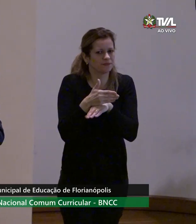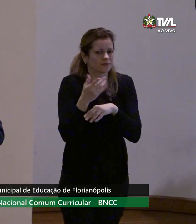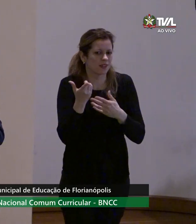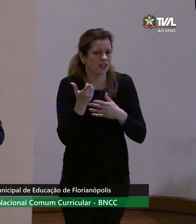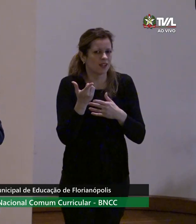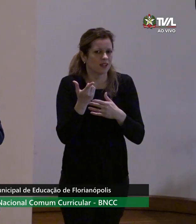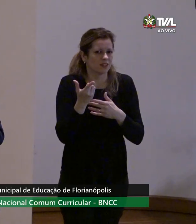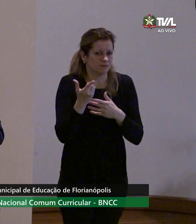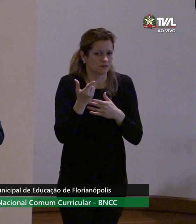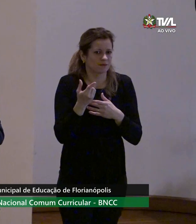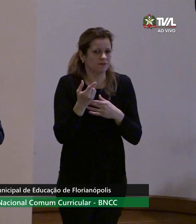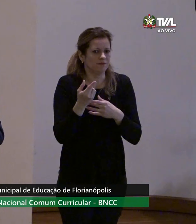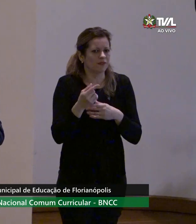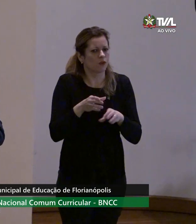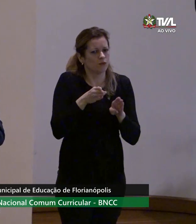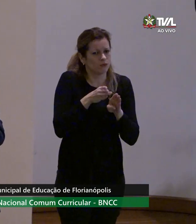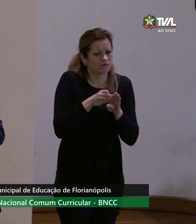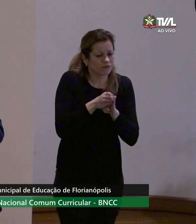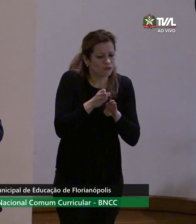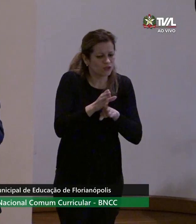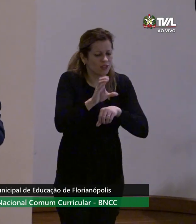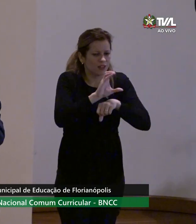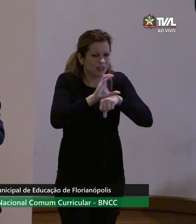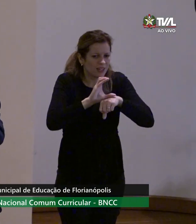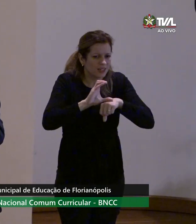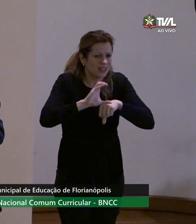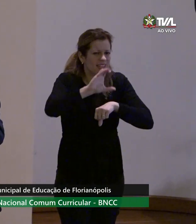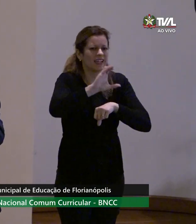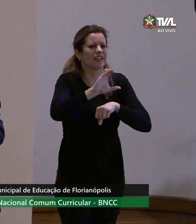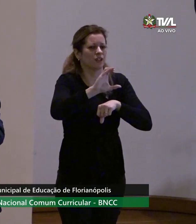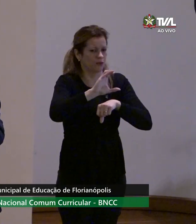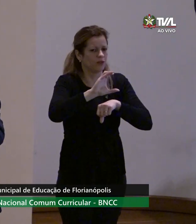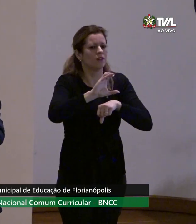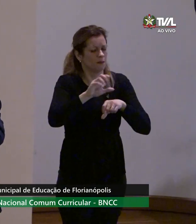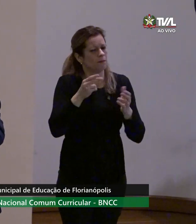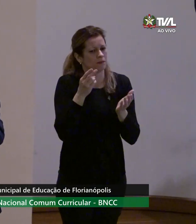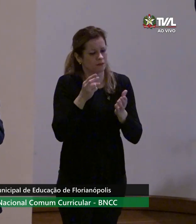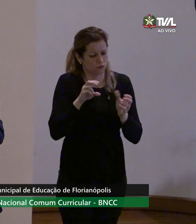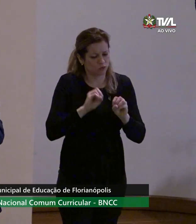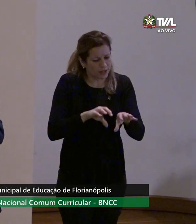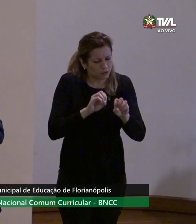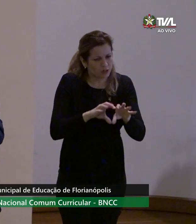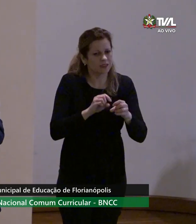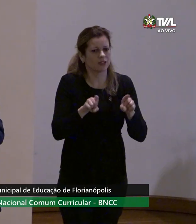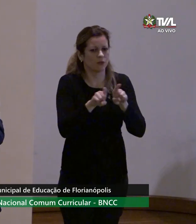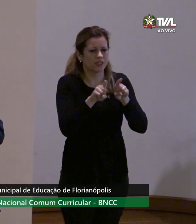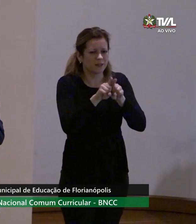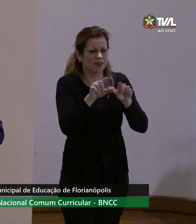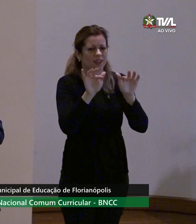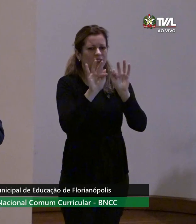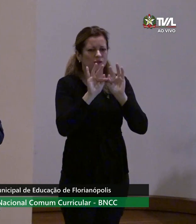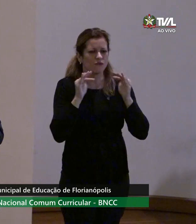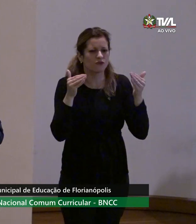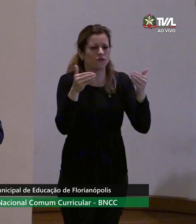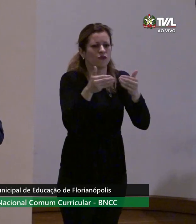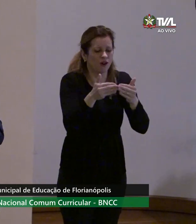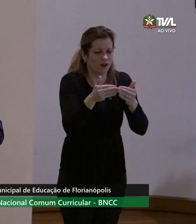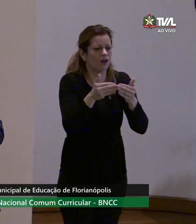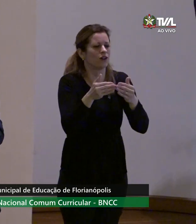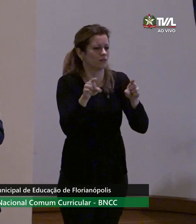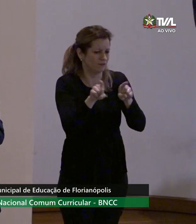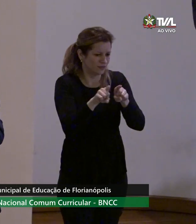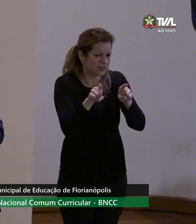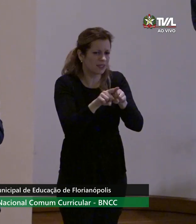como presidente do Conselho Estadual de Educação participando do fórum nacional de educação e também do